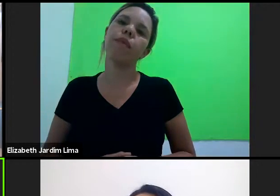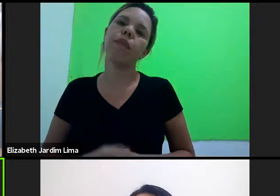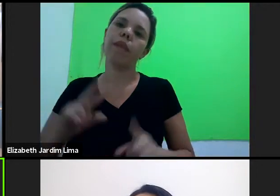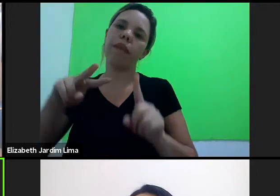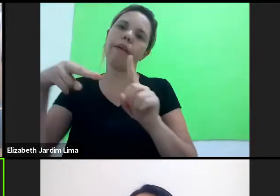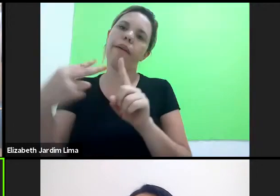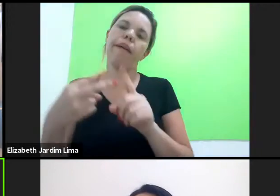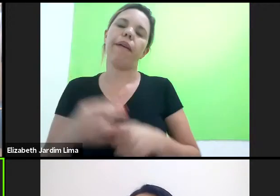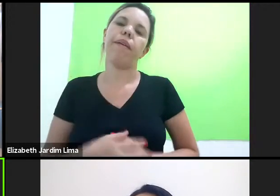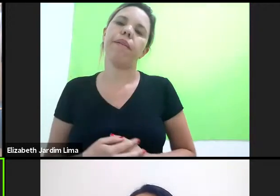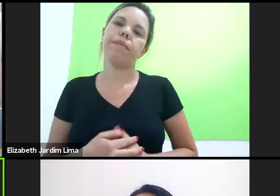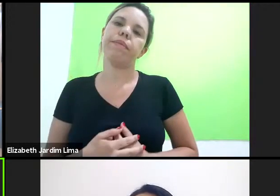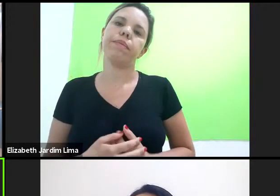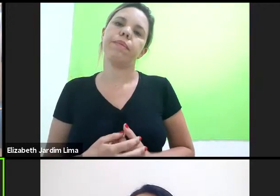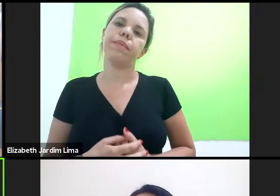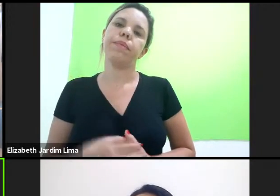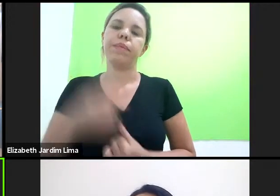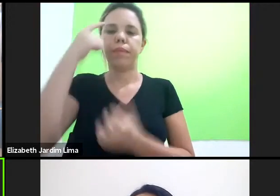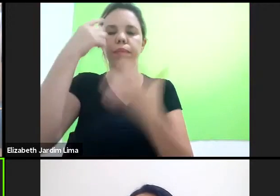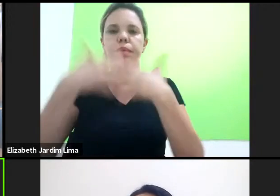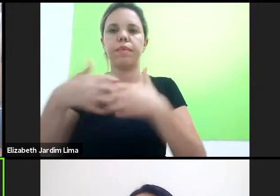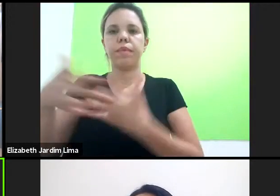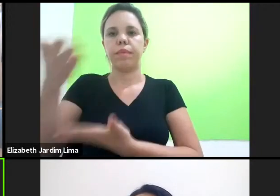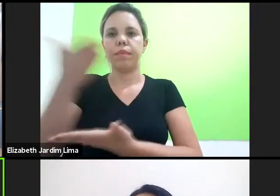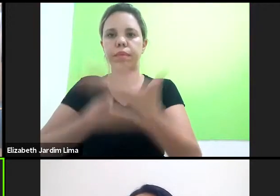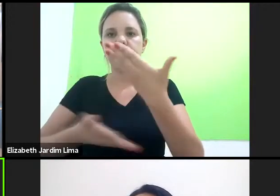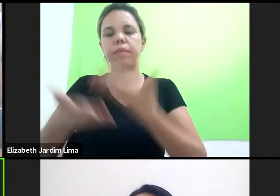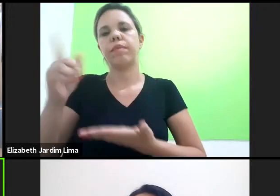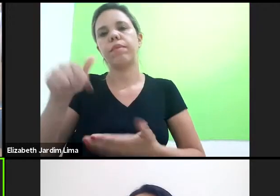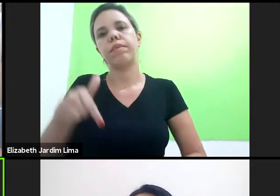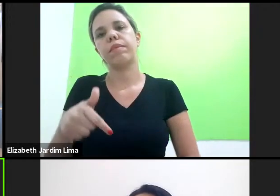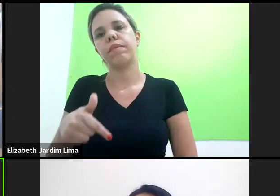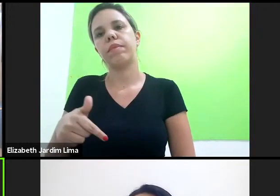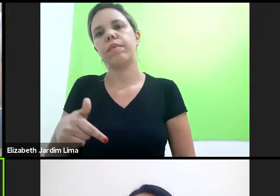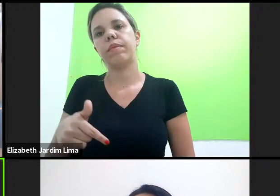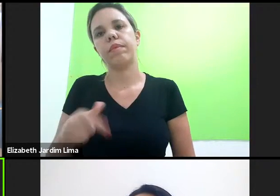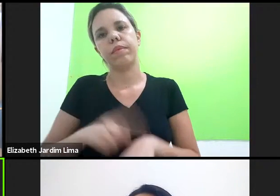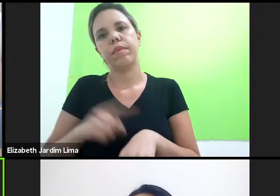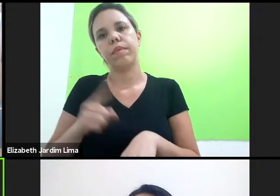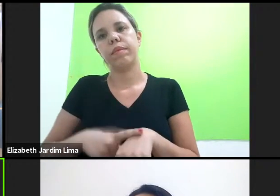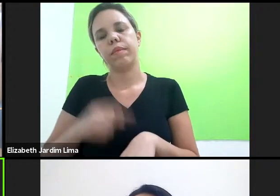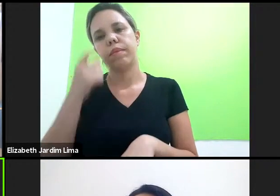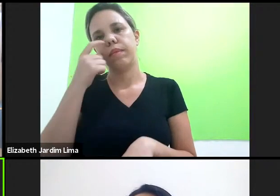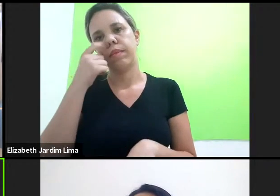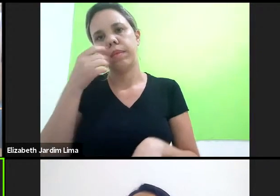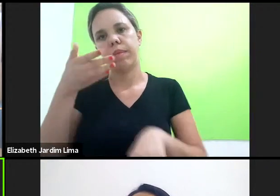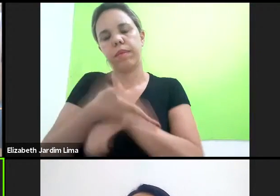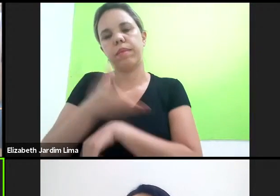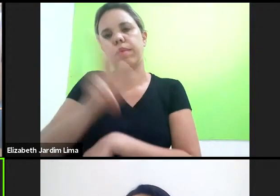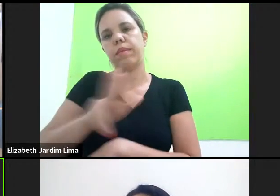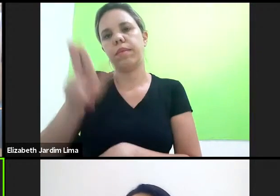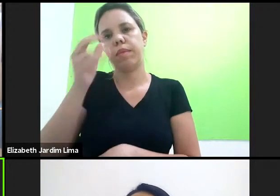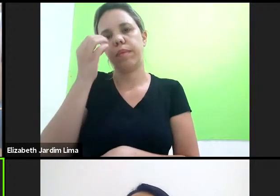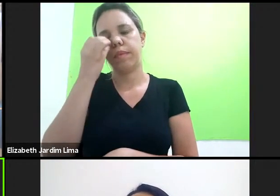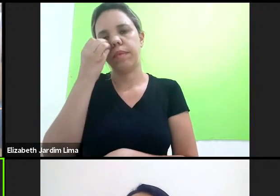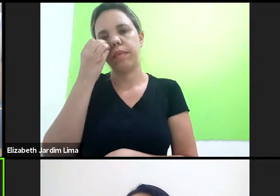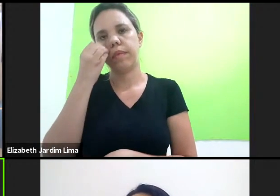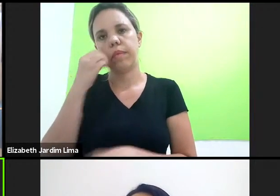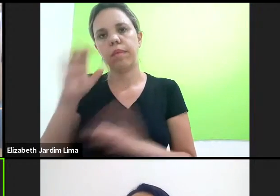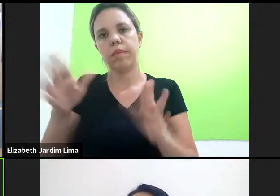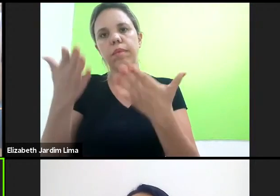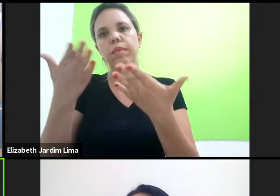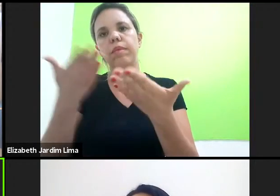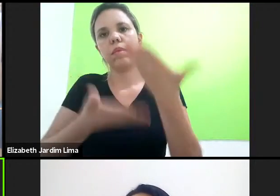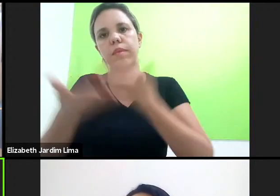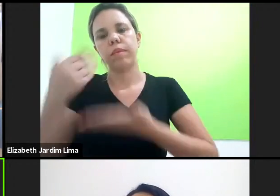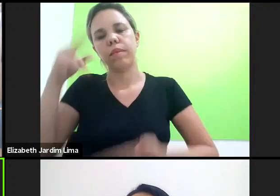perspectiva. E pensando as trocas, é mesmo nesse sentido, sabe? A partir do momento que a gente entra na universidade, você já está contribuindo ali. Eu me